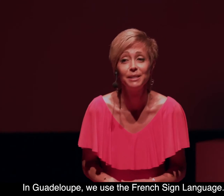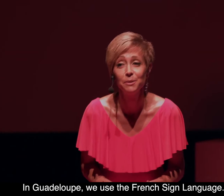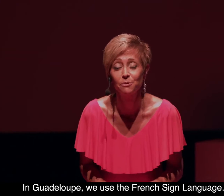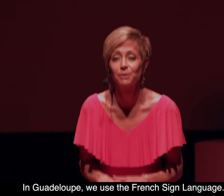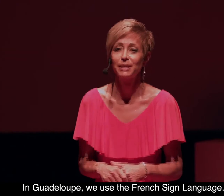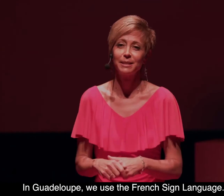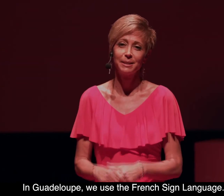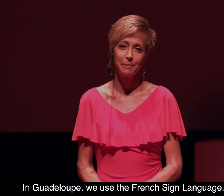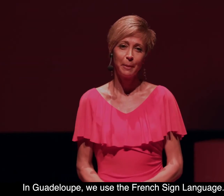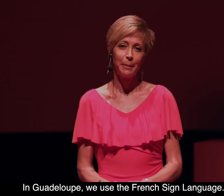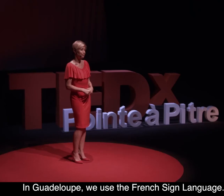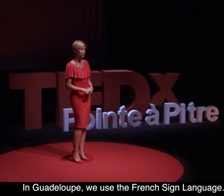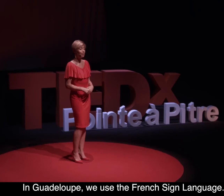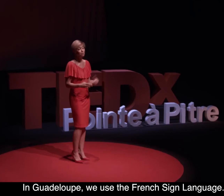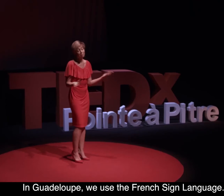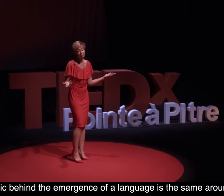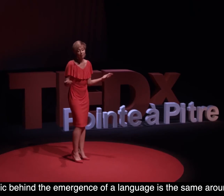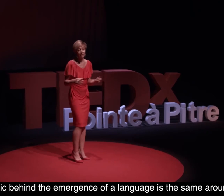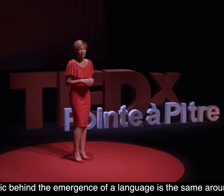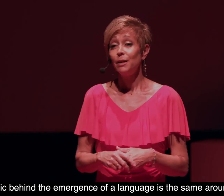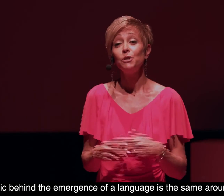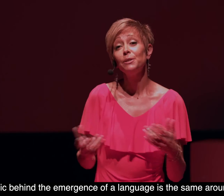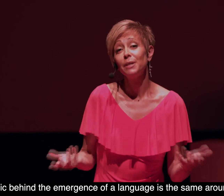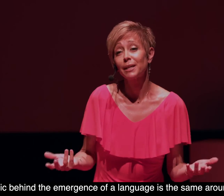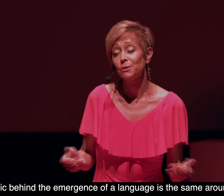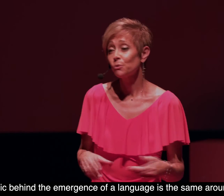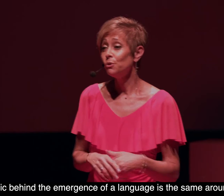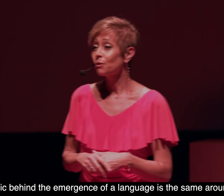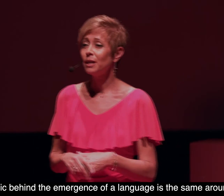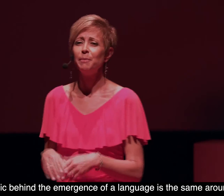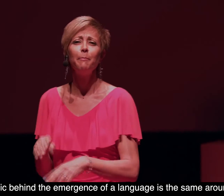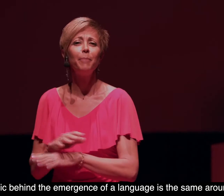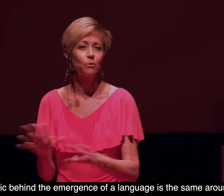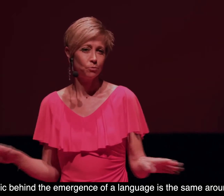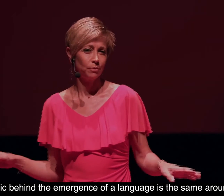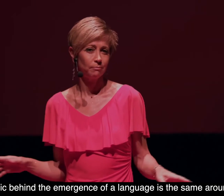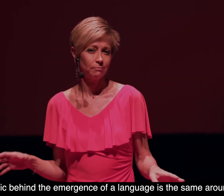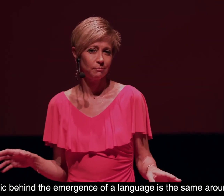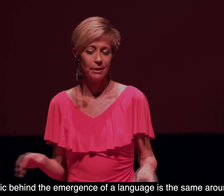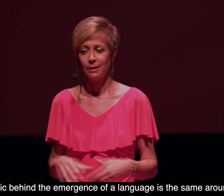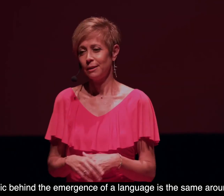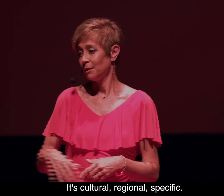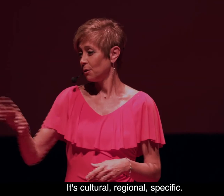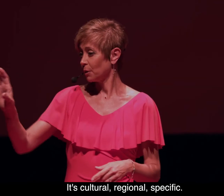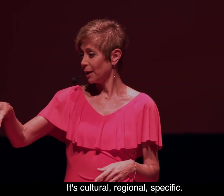signes française. Et oui, la logique de la création d'une langue est la même partout.